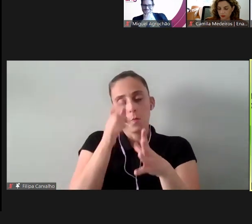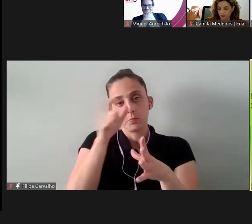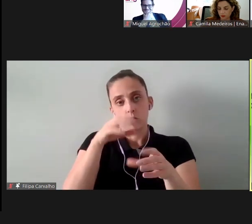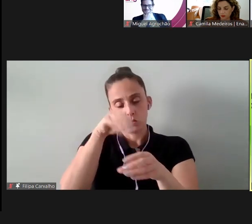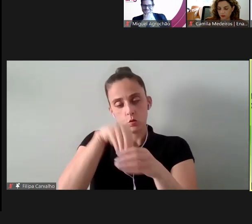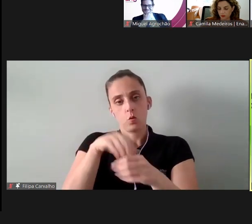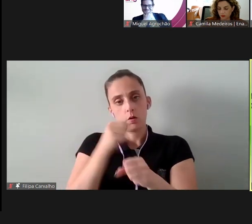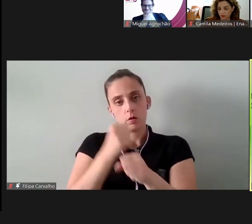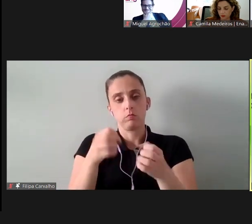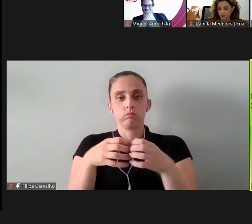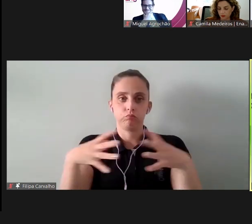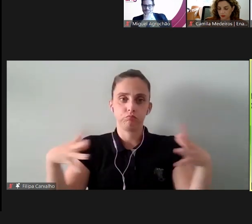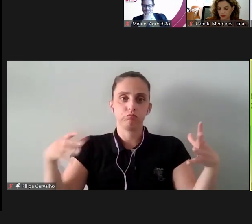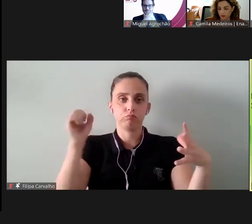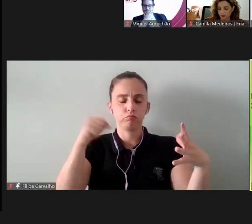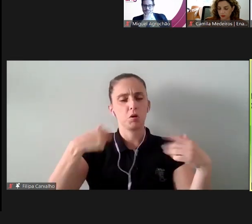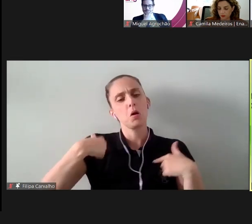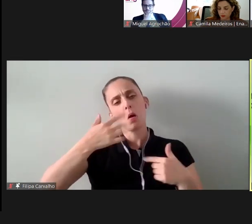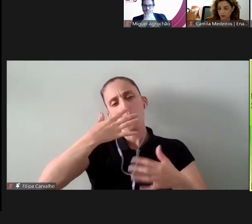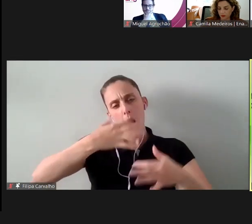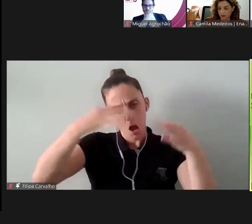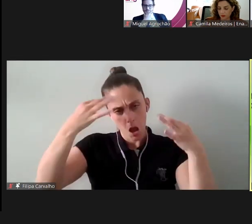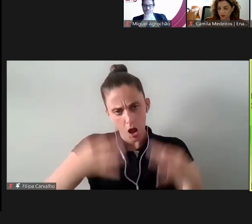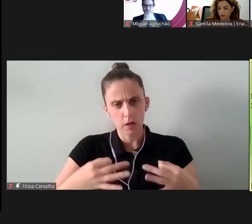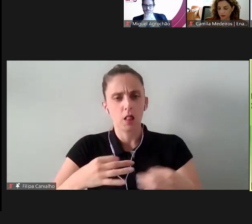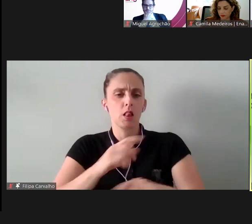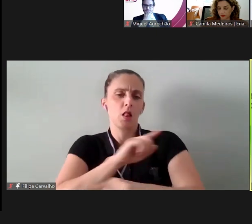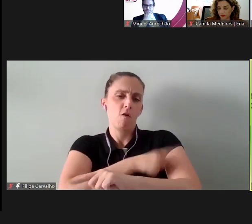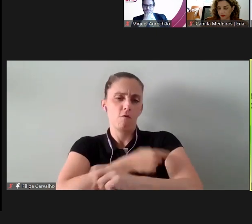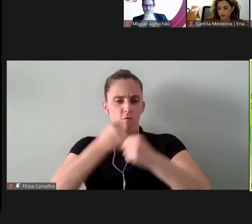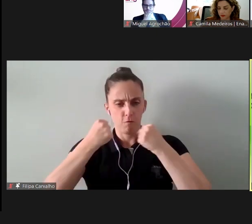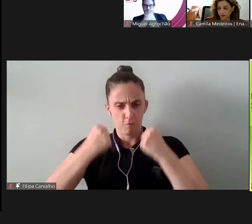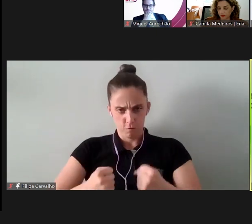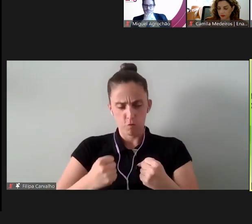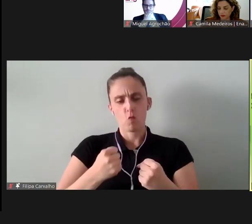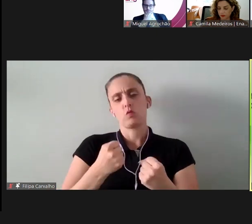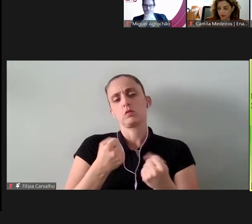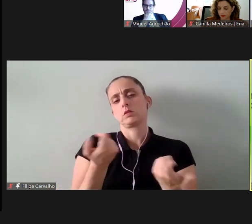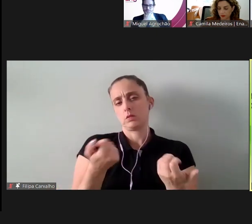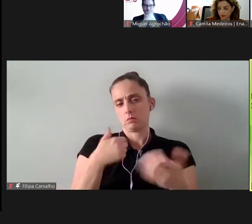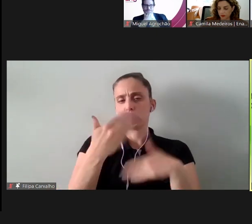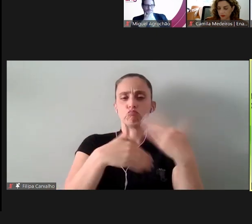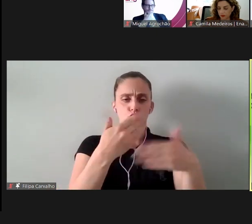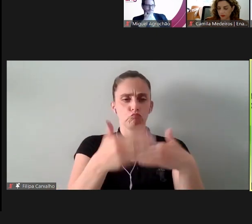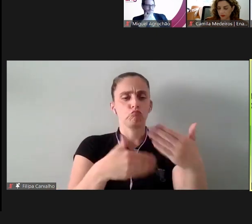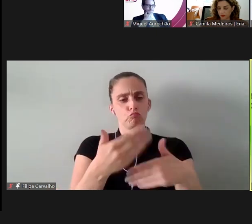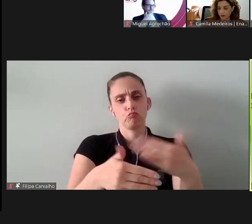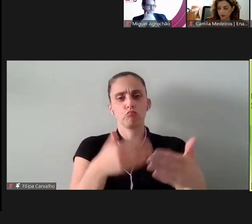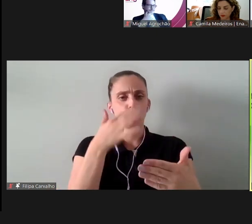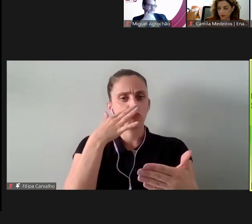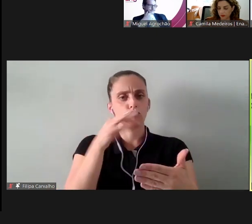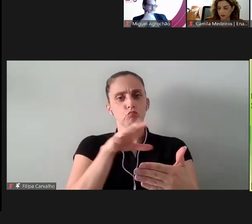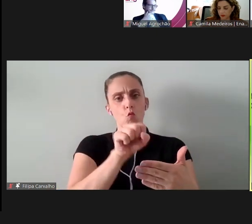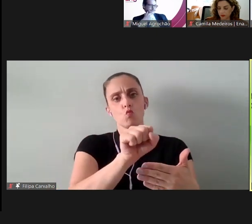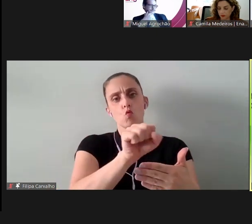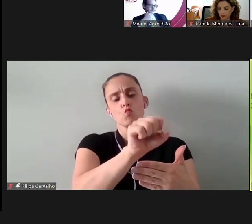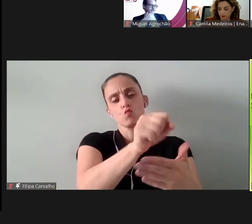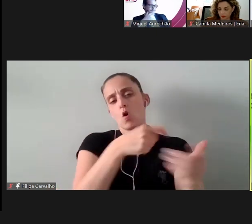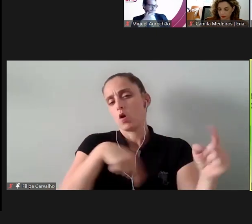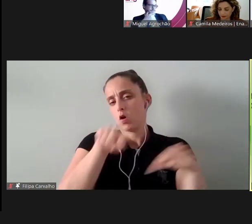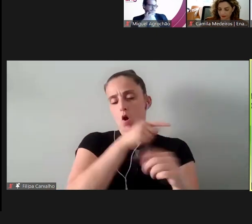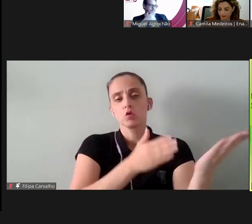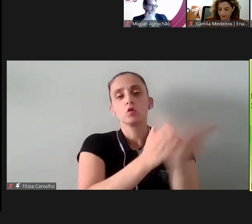e acredito, estamos firmes neste processo e por isso vamos continuar.